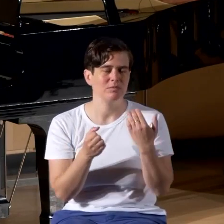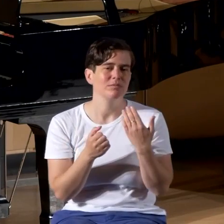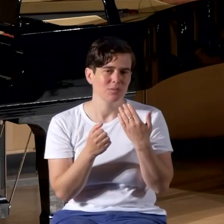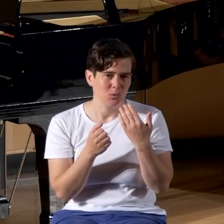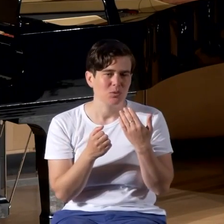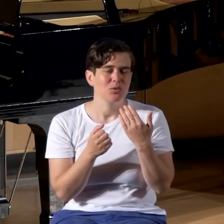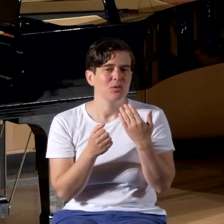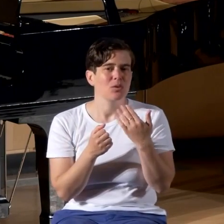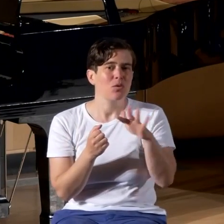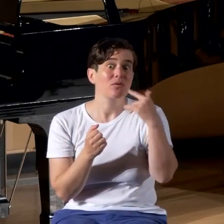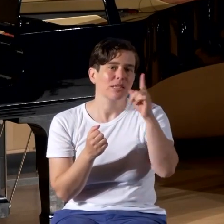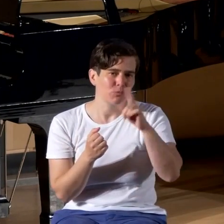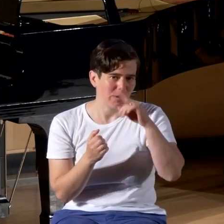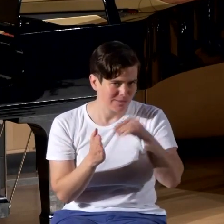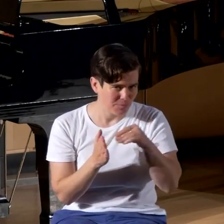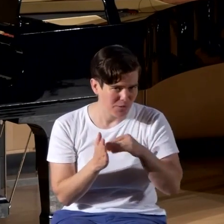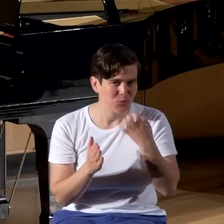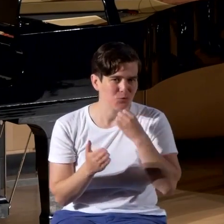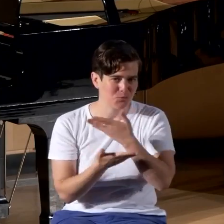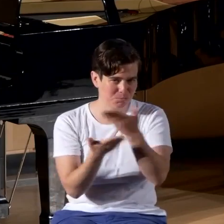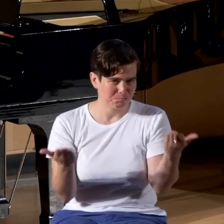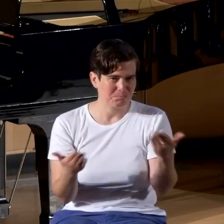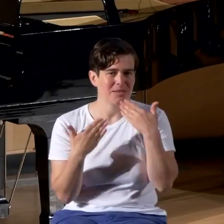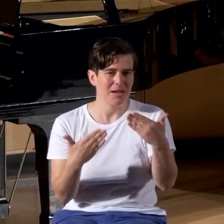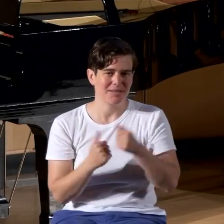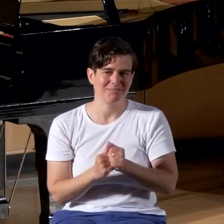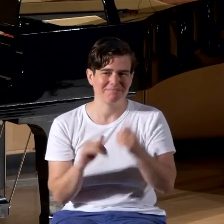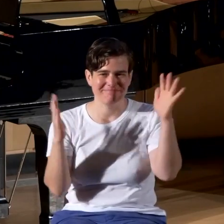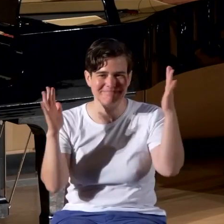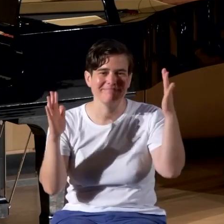dabei jede Menge Spaß haben. Vielen Dank.